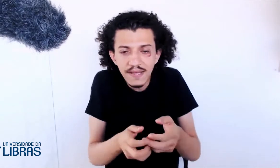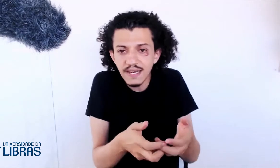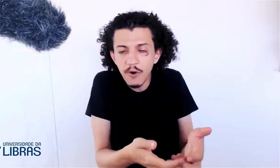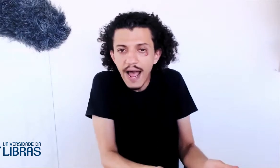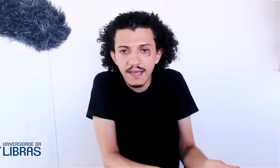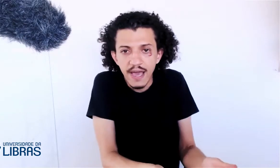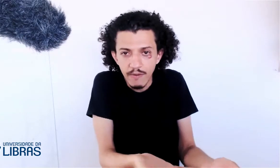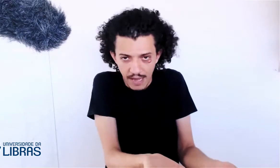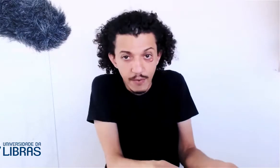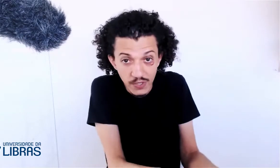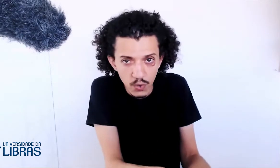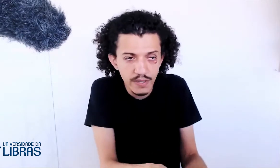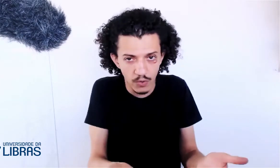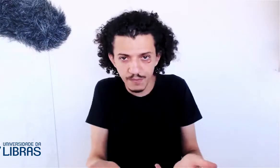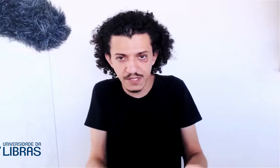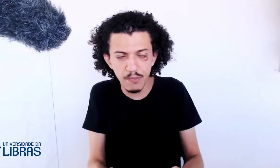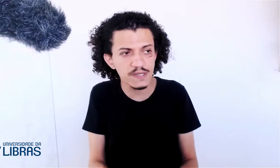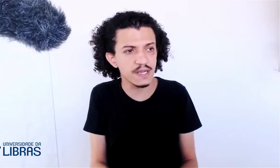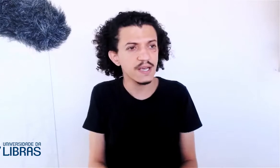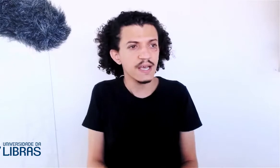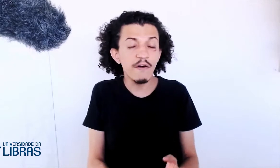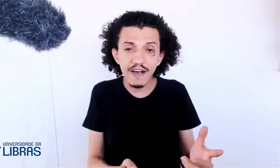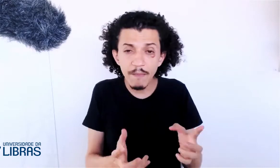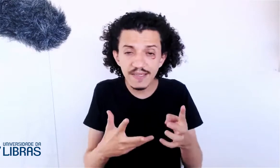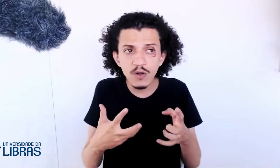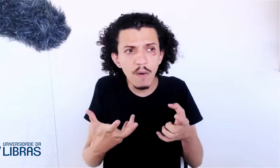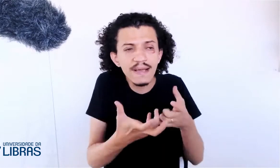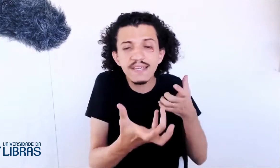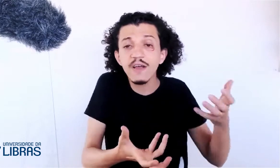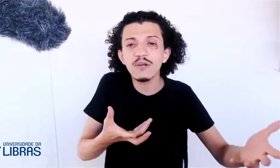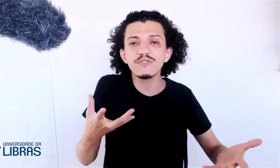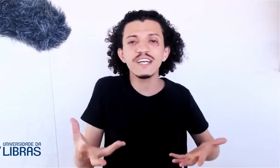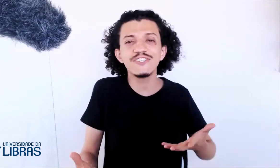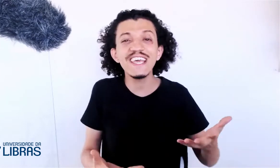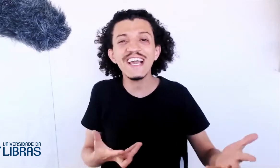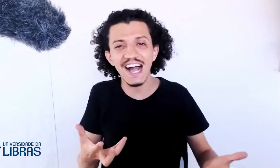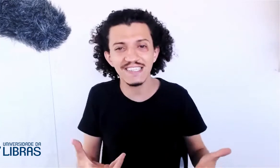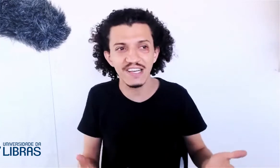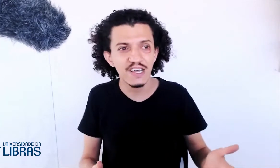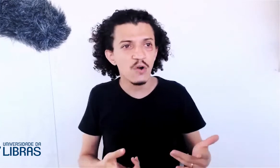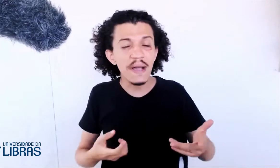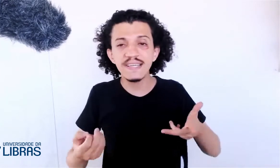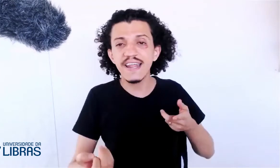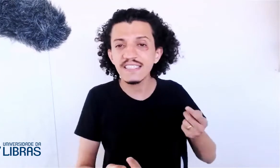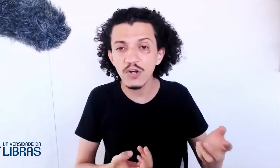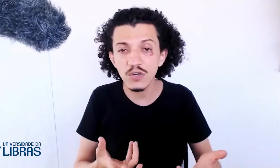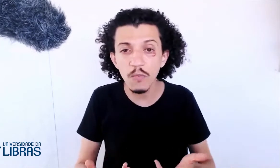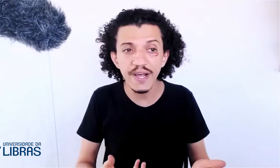comecei a namorar a Raquel, e a Raquel é surda hoje, minha esposa, eu ficava pensando como é que seria o nosso dia a dia em casa, como é que seria essa nossa